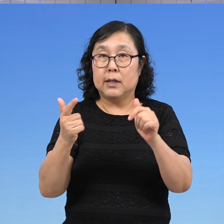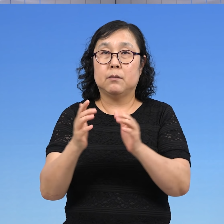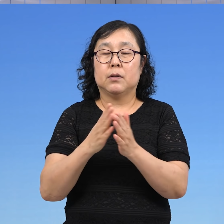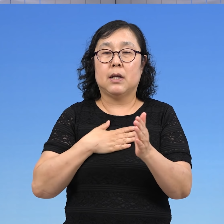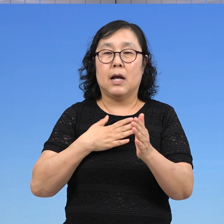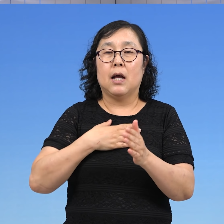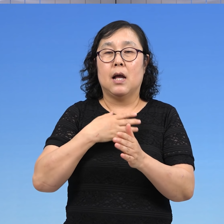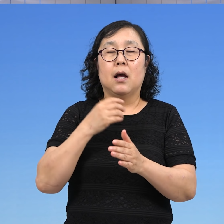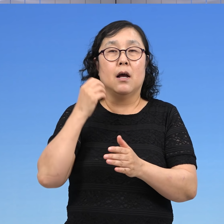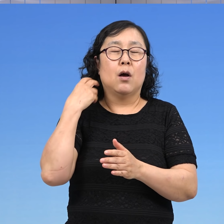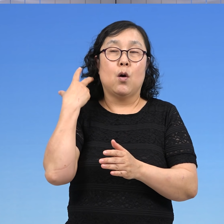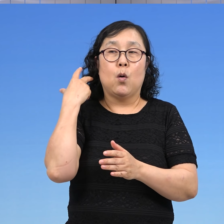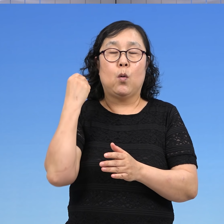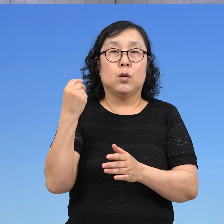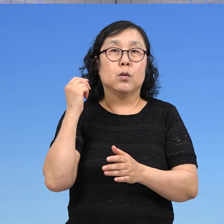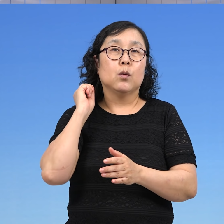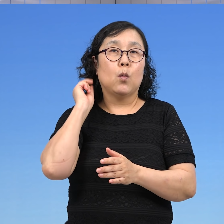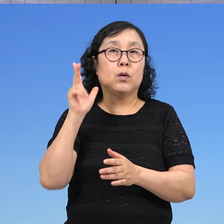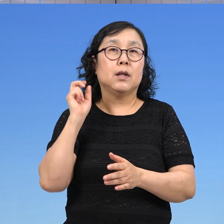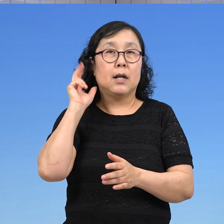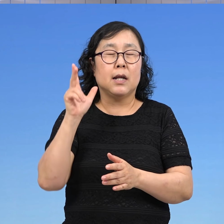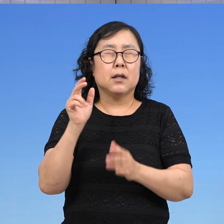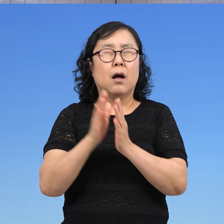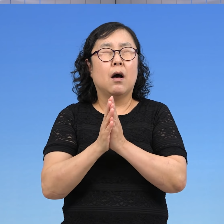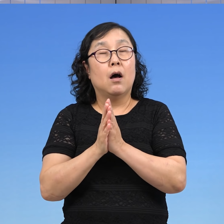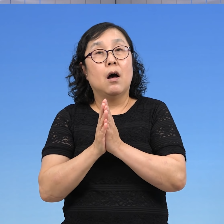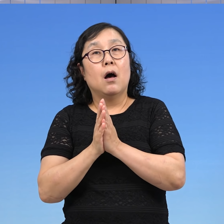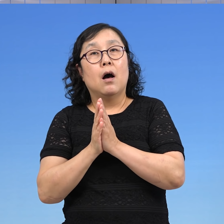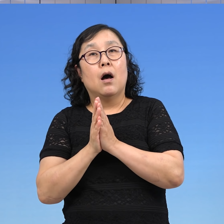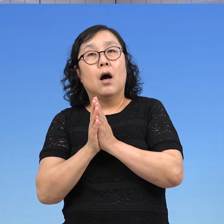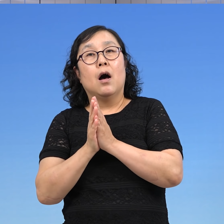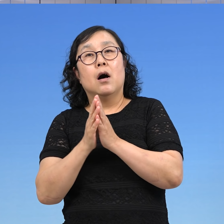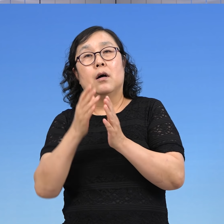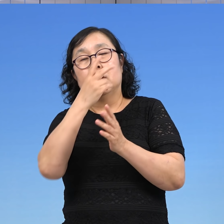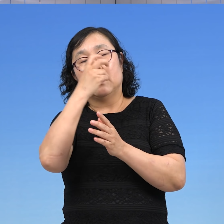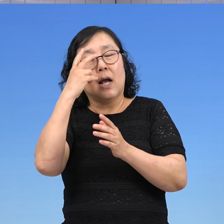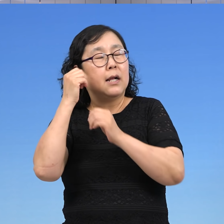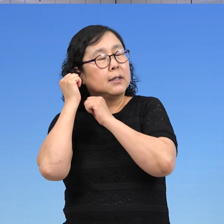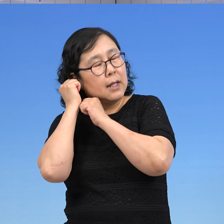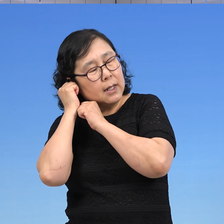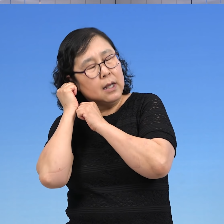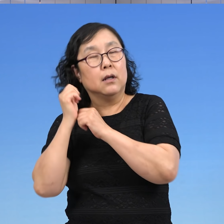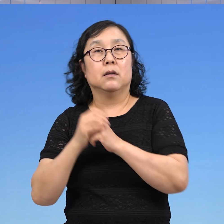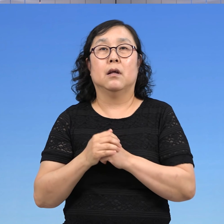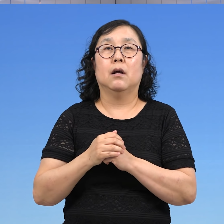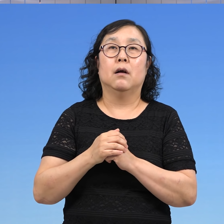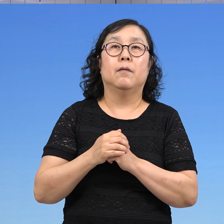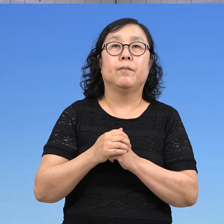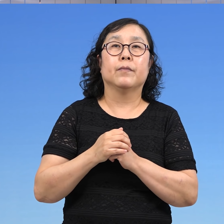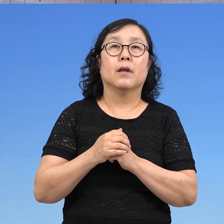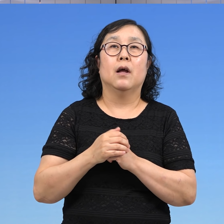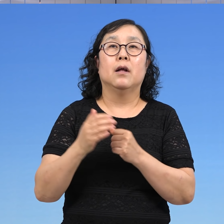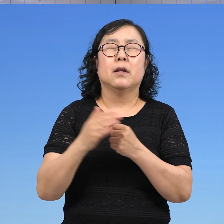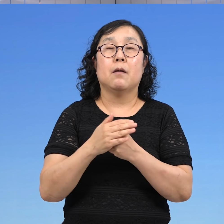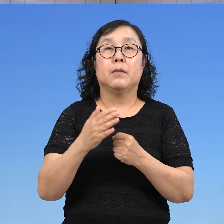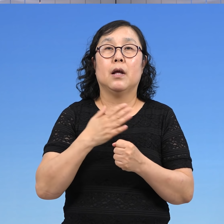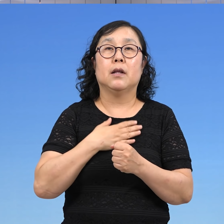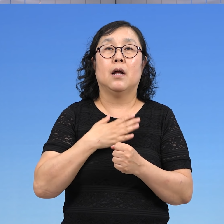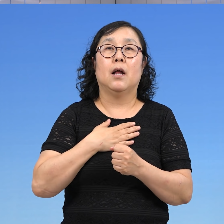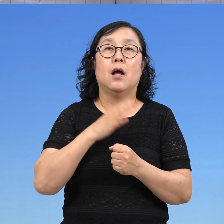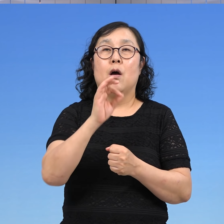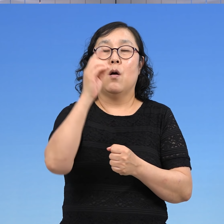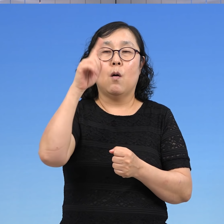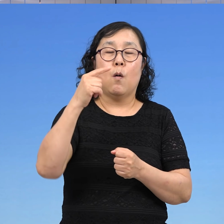계획 안 했습니다 채 30년 요 you're 력과 함께 사람이 보여준 말씀 해 가지고 막